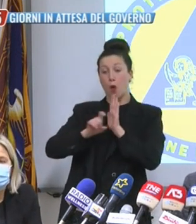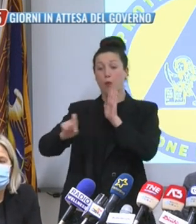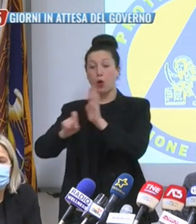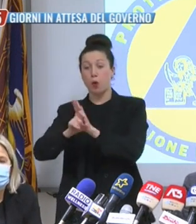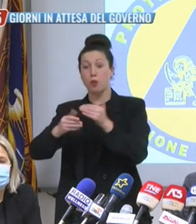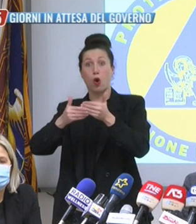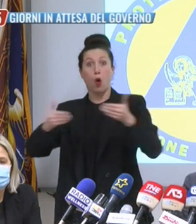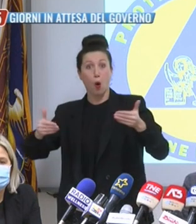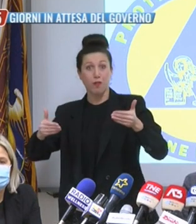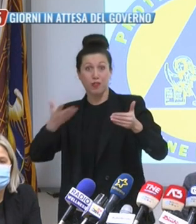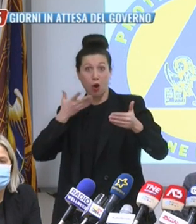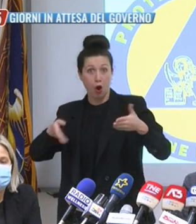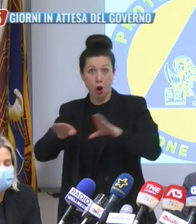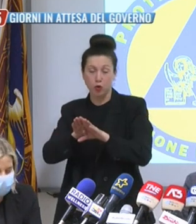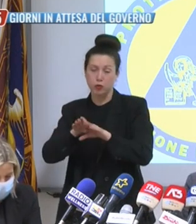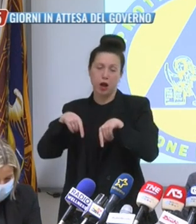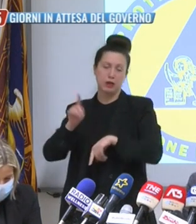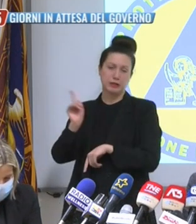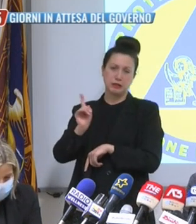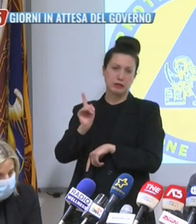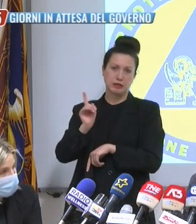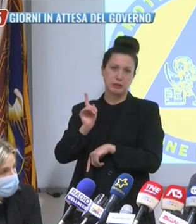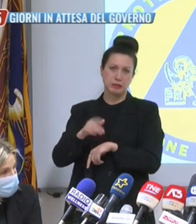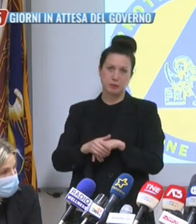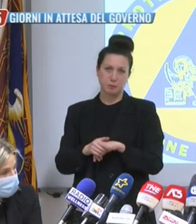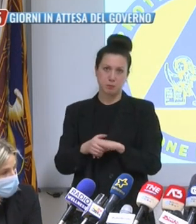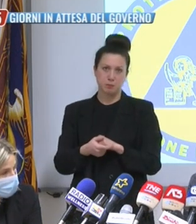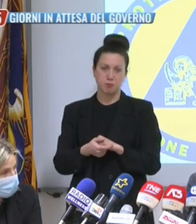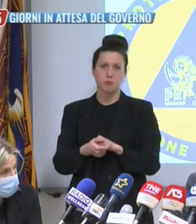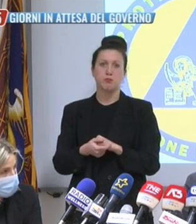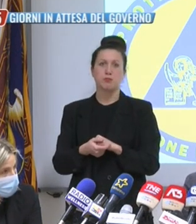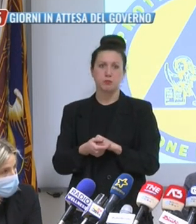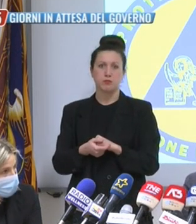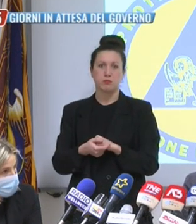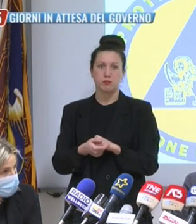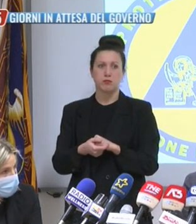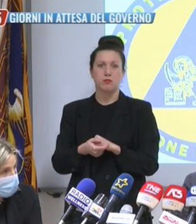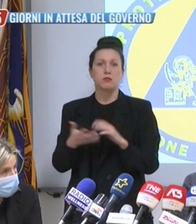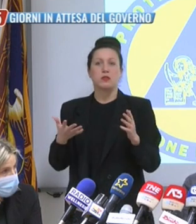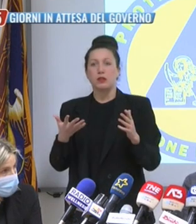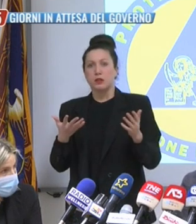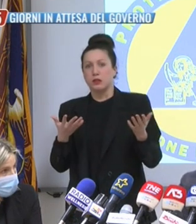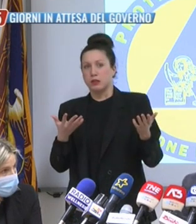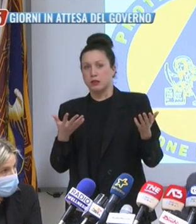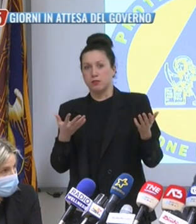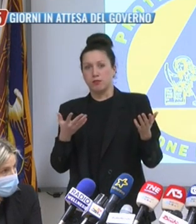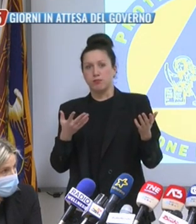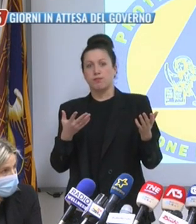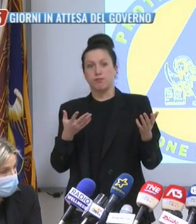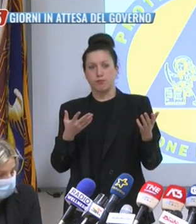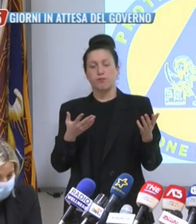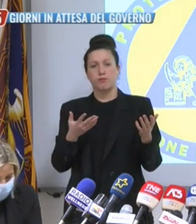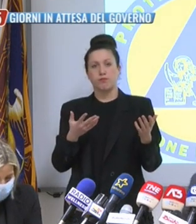Vi pregherei anche di, o meglio, voi fate il vostro mestiere, fate quello che riterrete opportuno, però che non riparta adesso